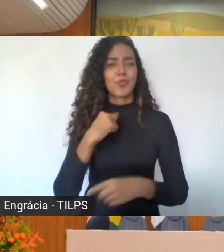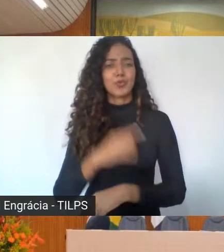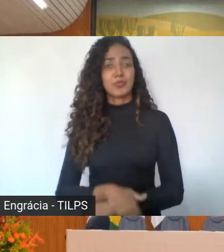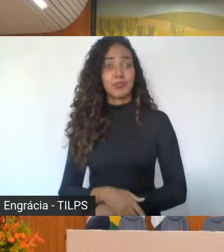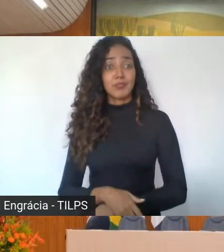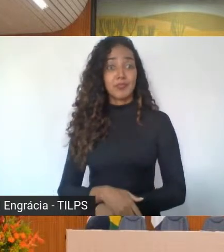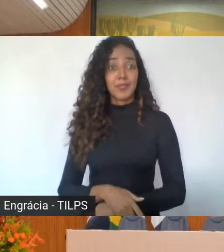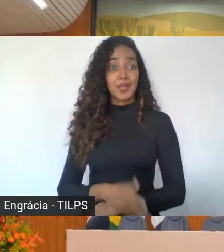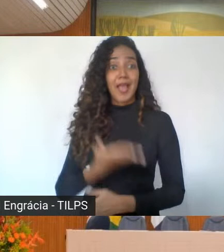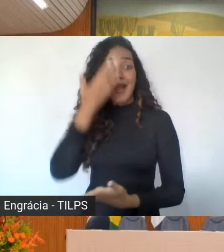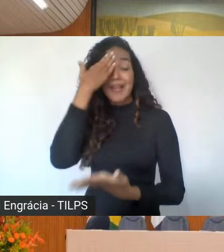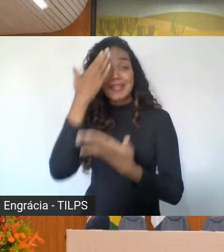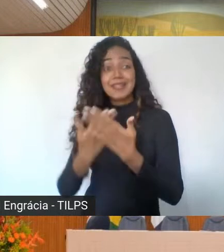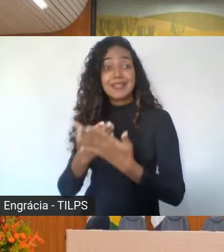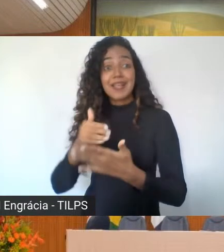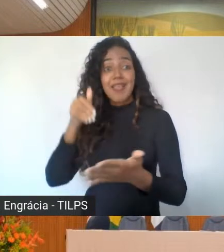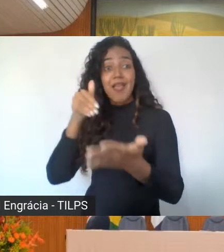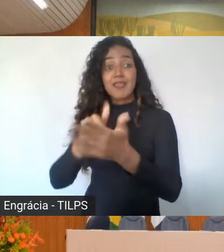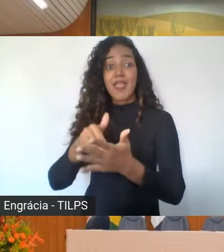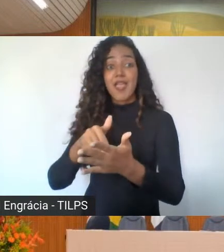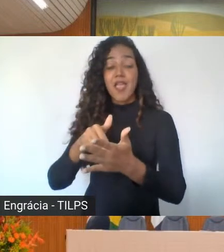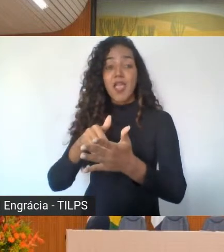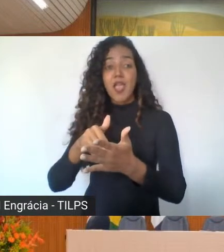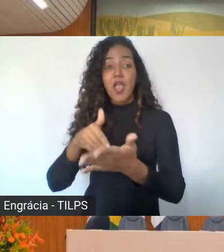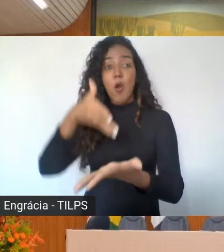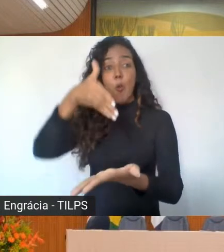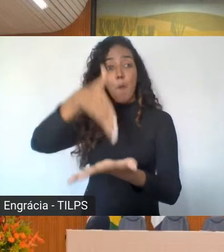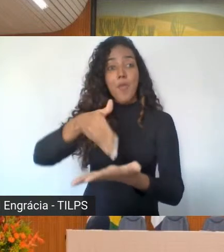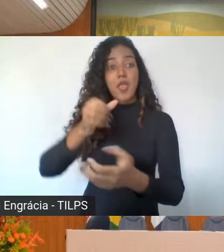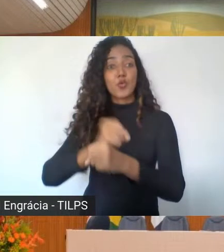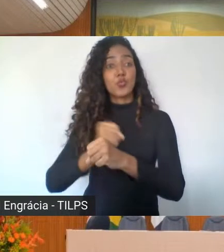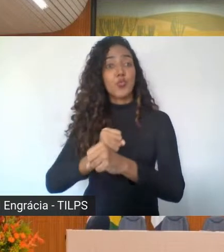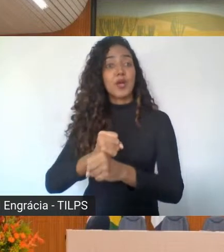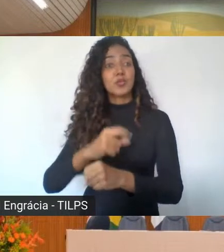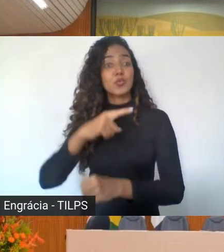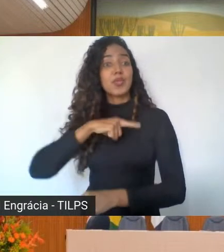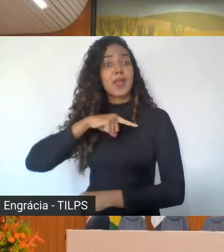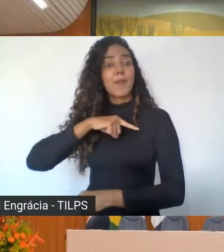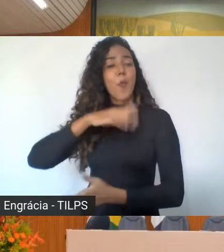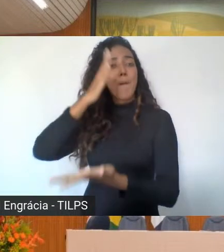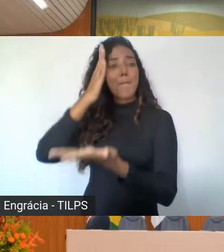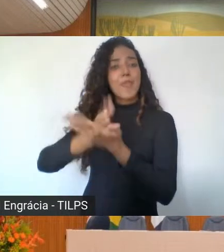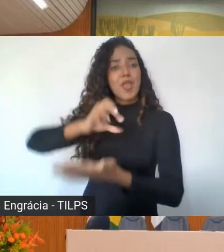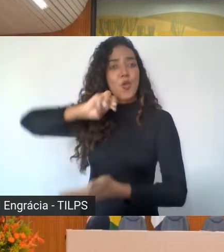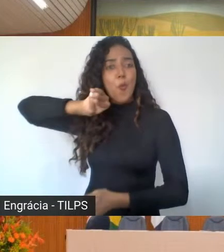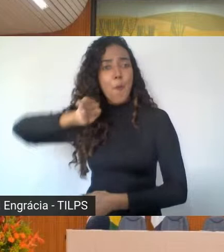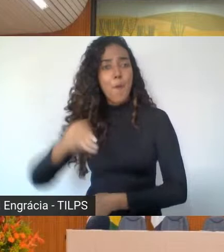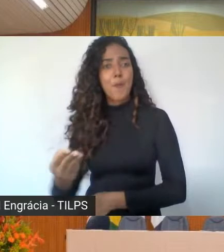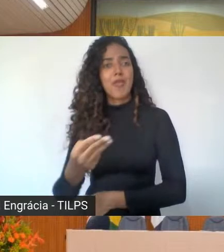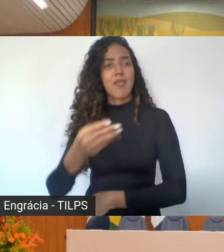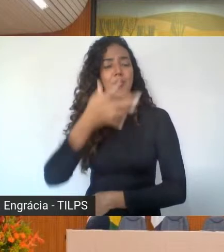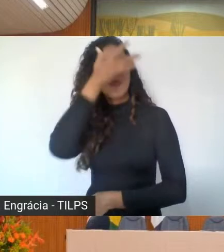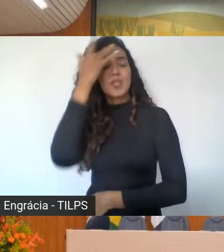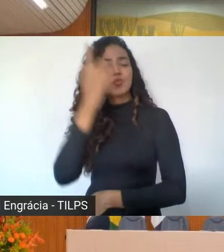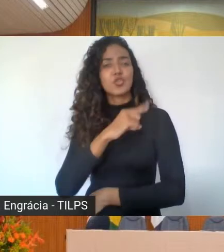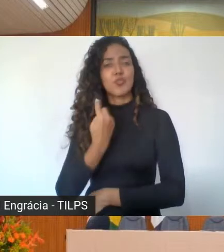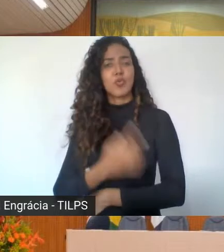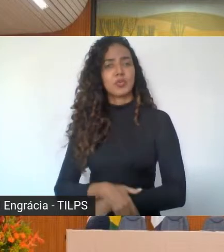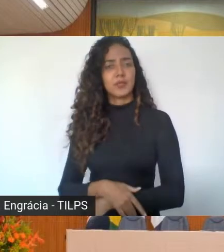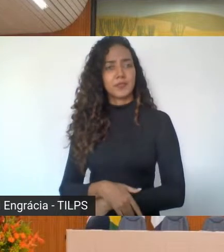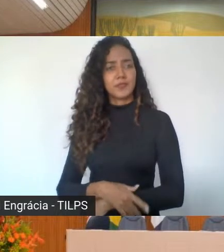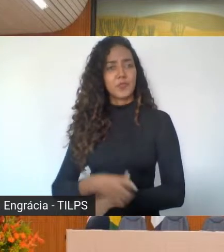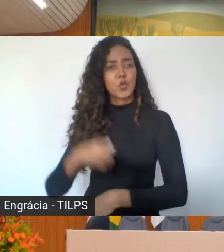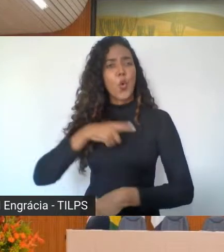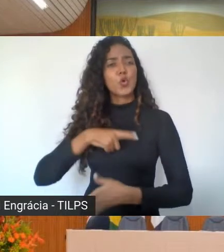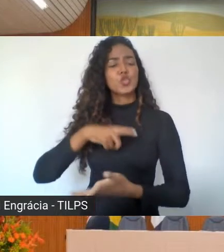500.000 de pessoas mortas nesse país. Isso é muito triste, como toca hoje amanhecer o dia com a notícia de um querido amigo de 40 e